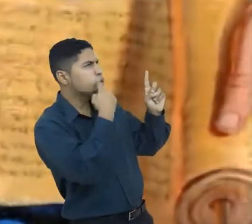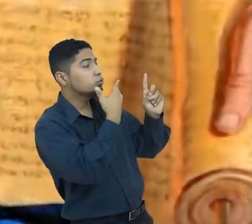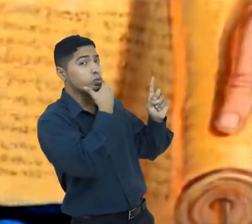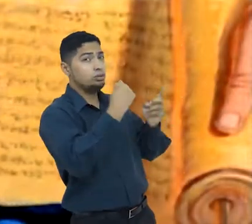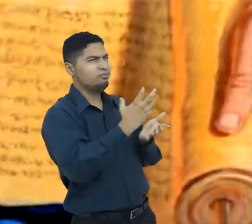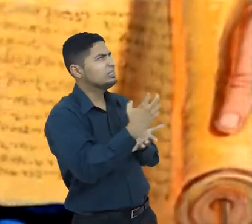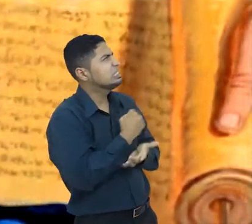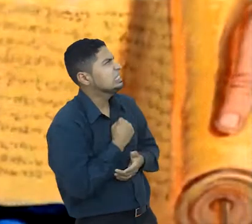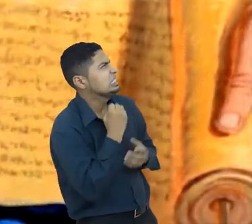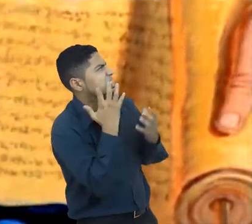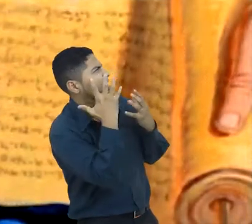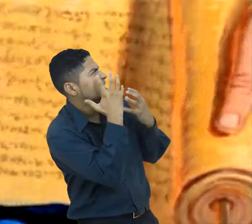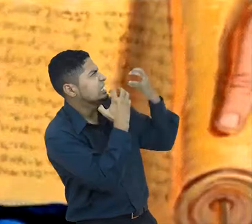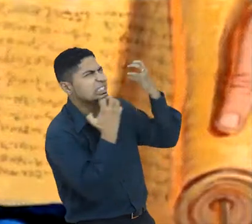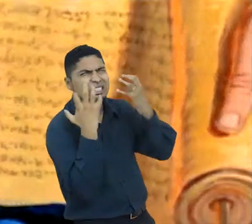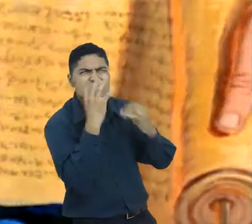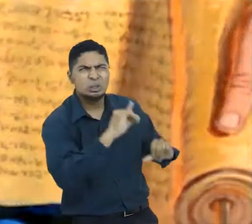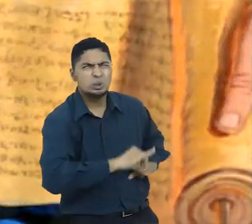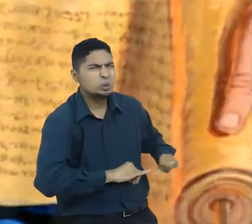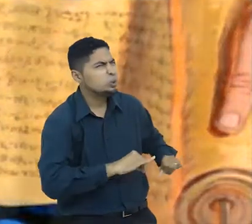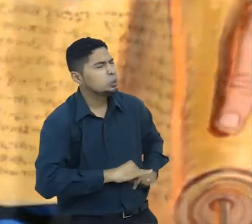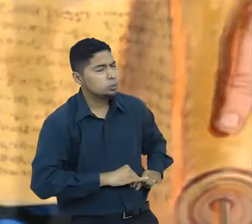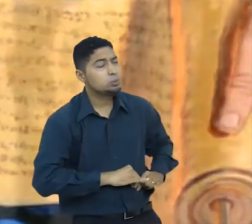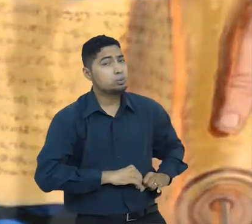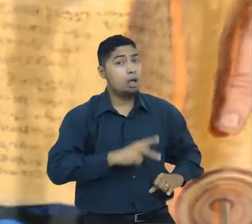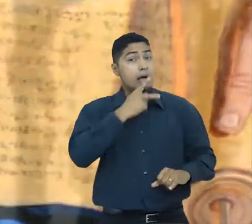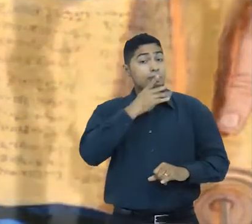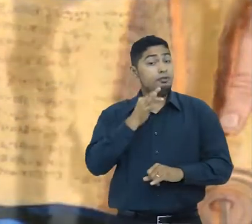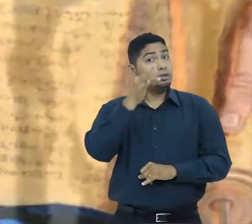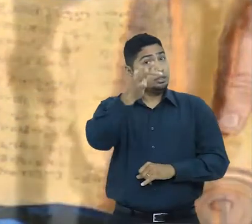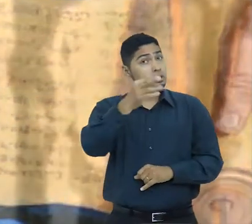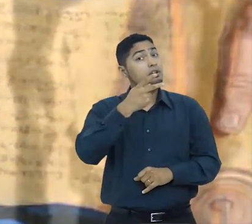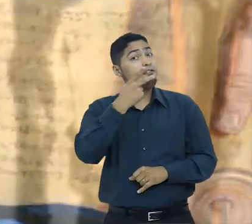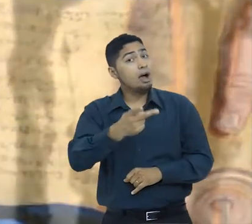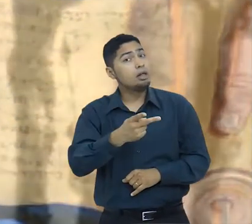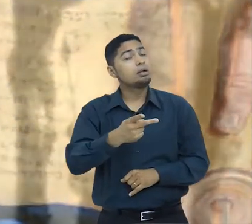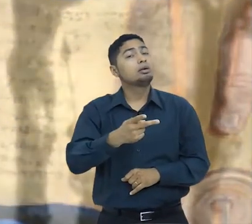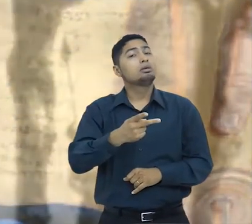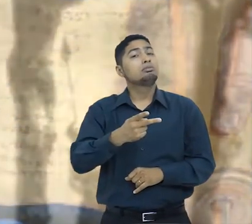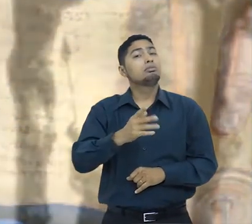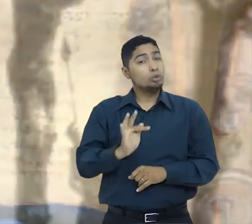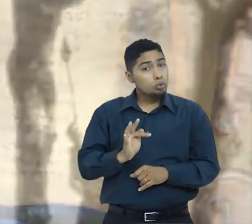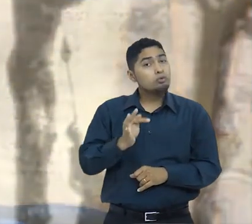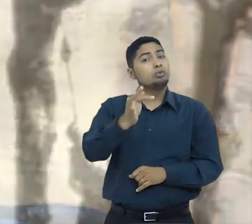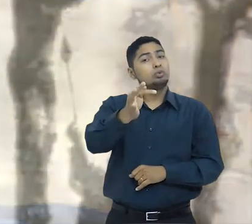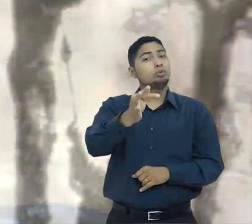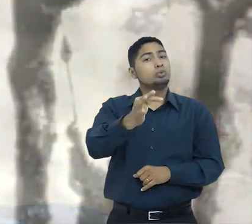por causa das torturas sofridas. As profecias afirmam que um dia os habitantes de Jerusalém olhariam para o Salvador a